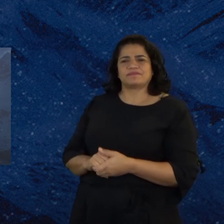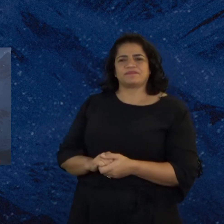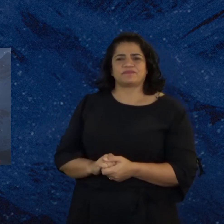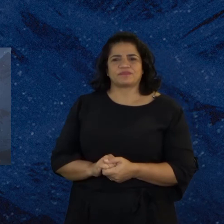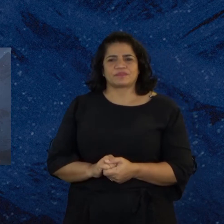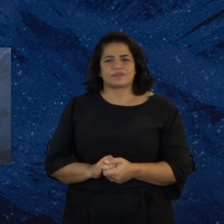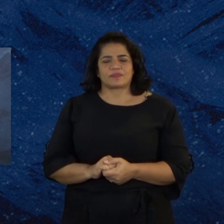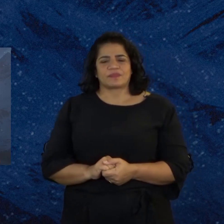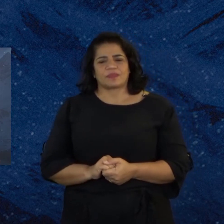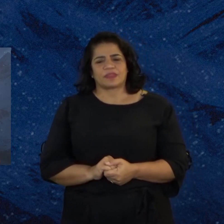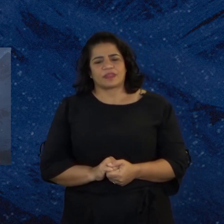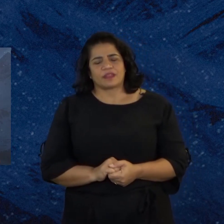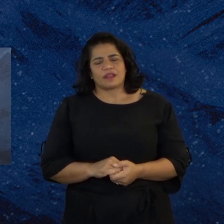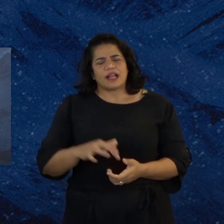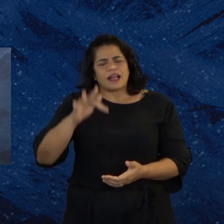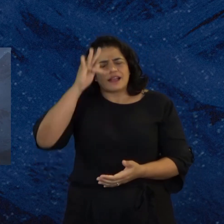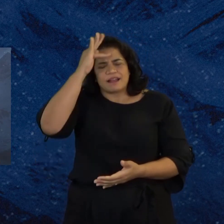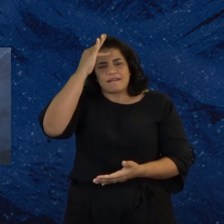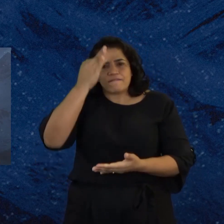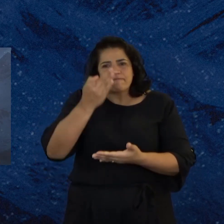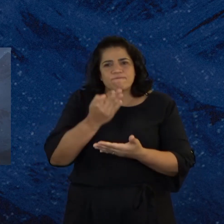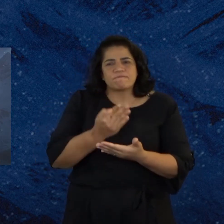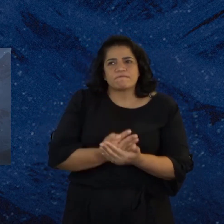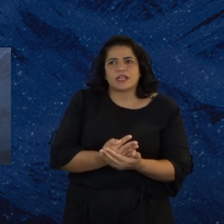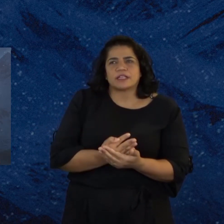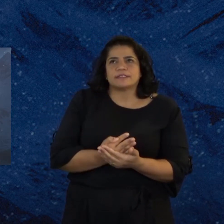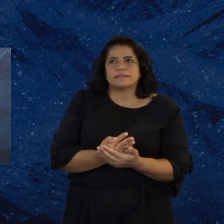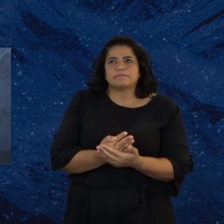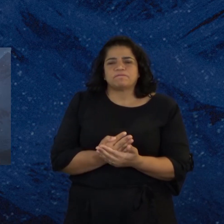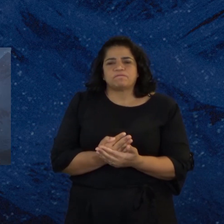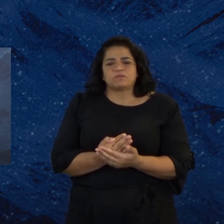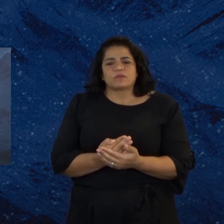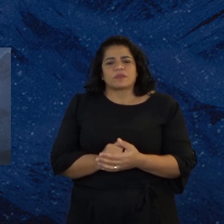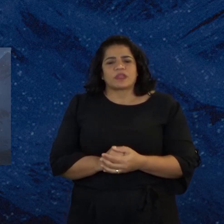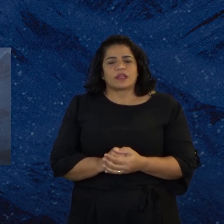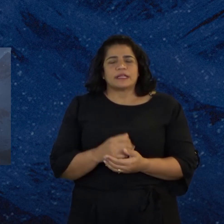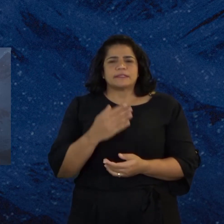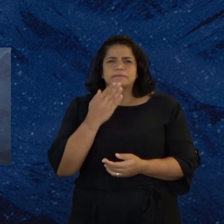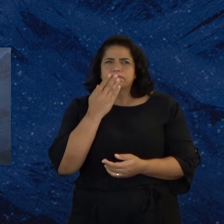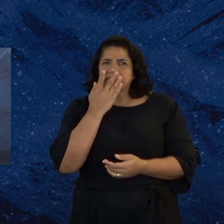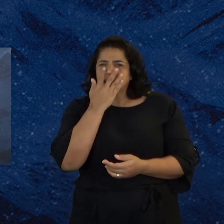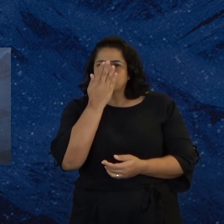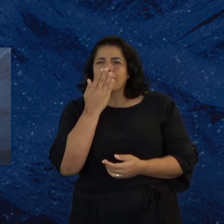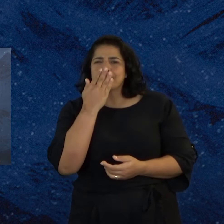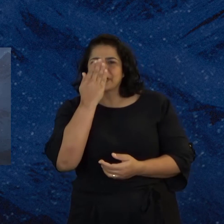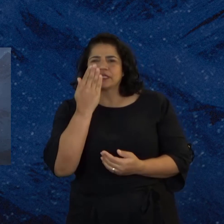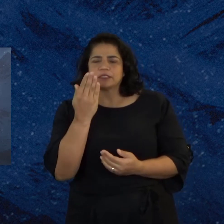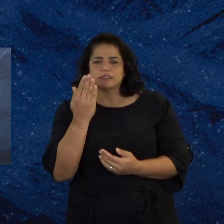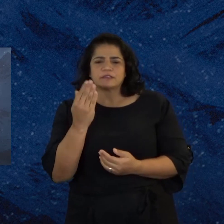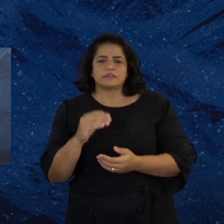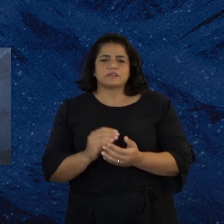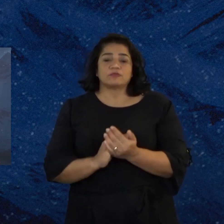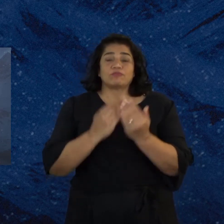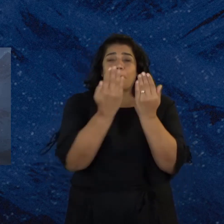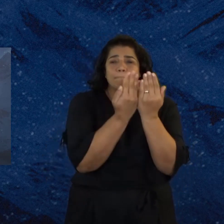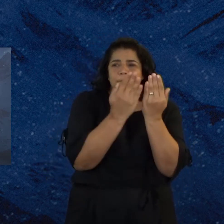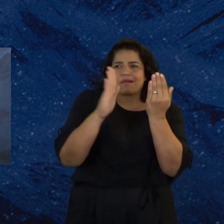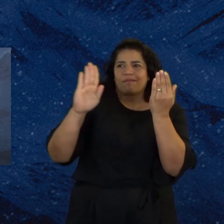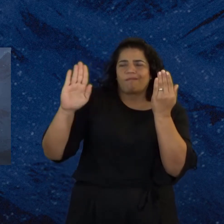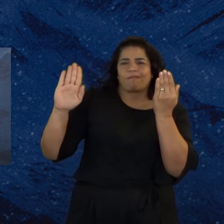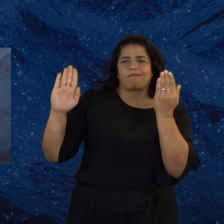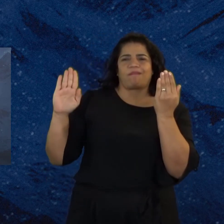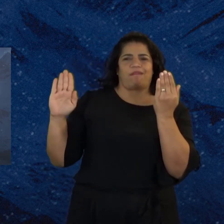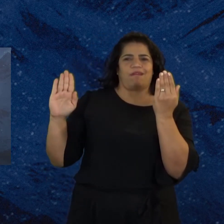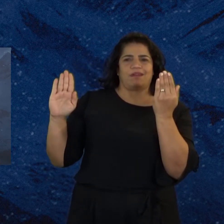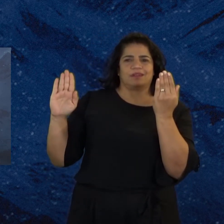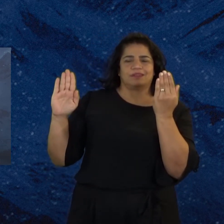fé. O que o povo de Israel perdeu, em termos de confiar em Deus, no Deus único, crer